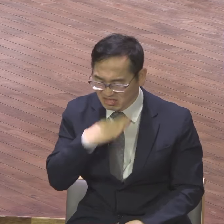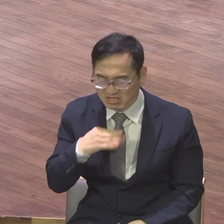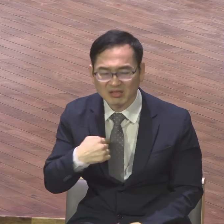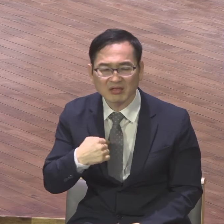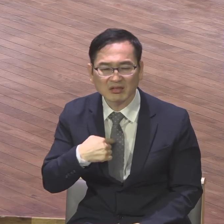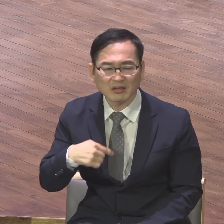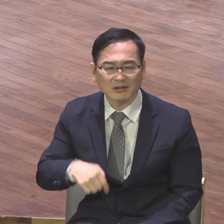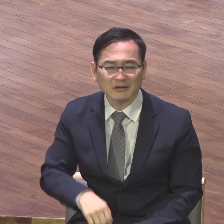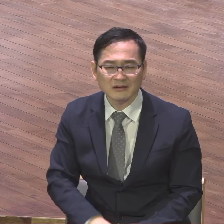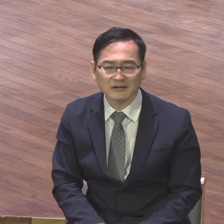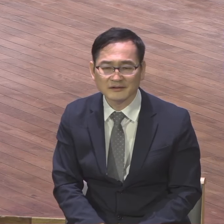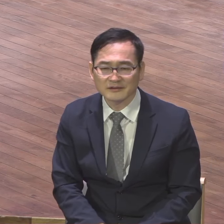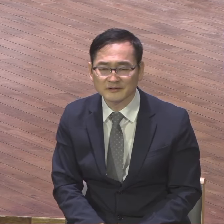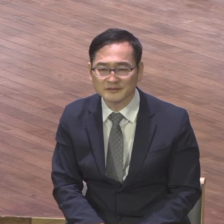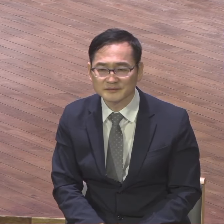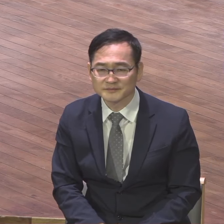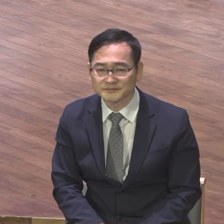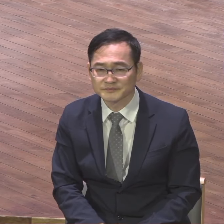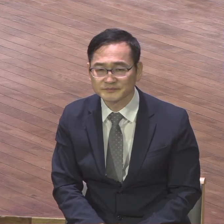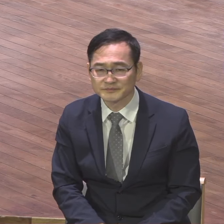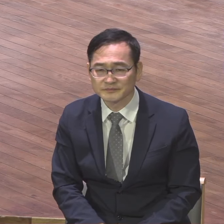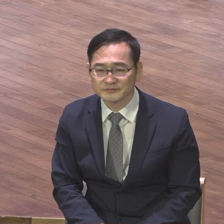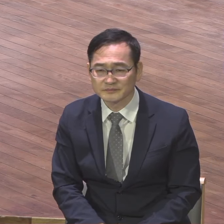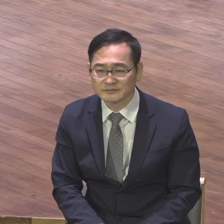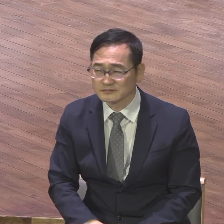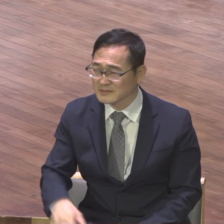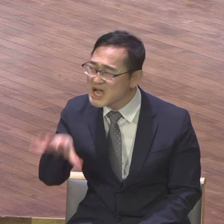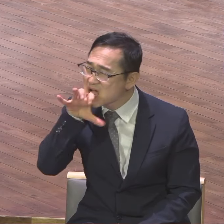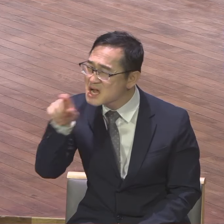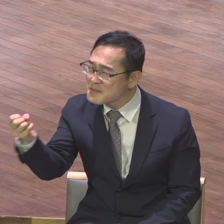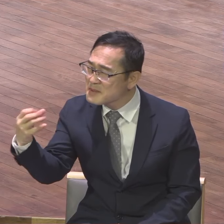그 입장에서 왜 그걸 수용을 못해요?